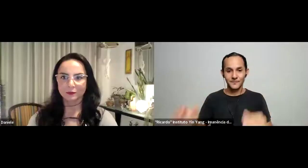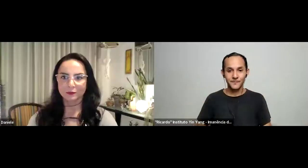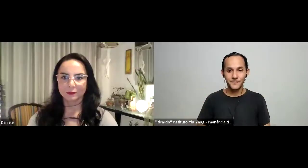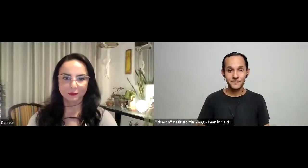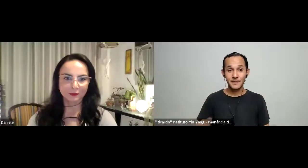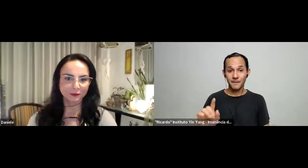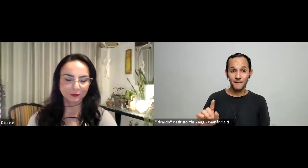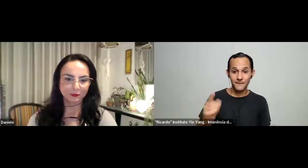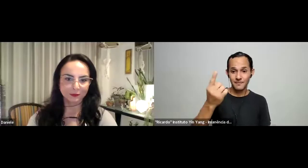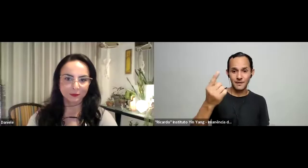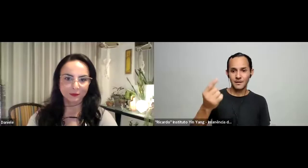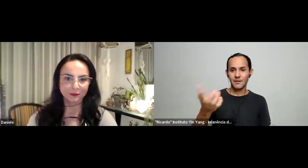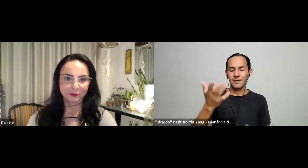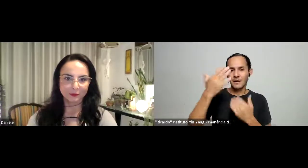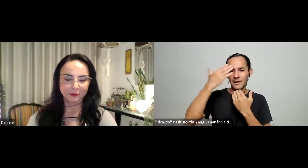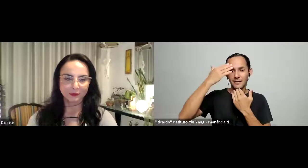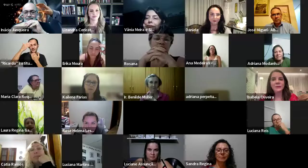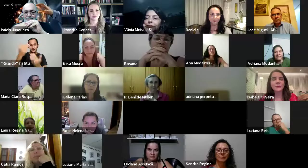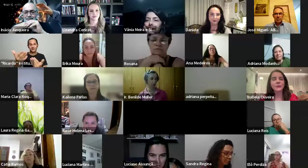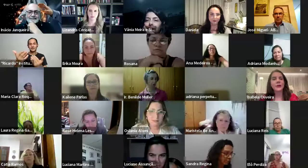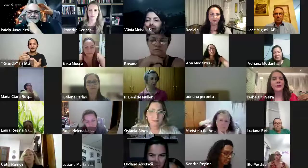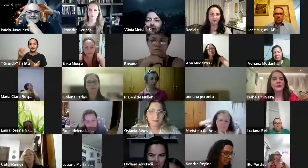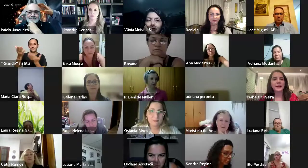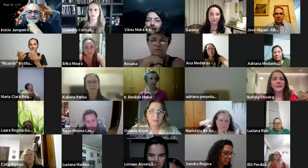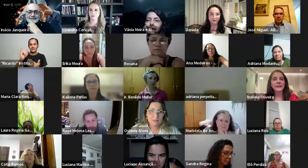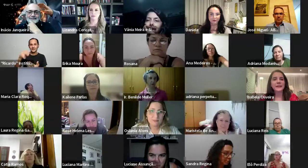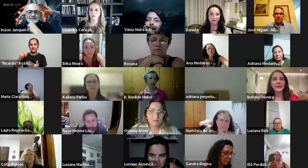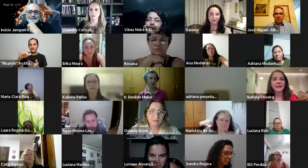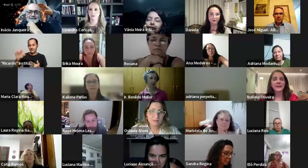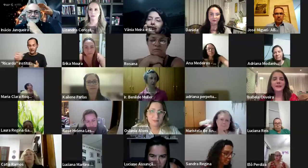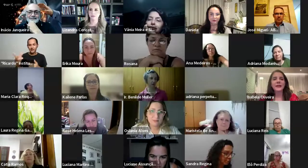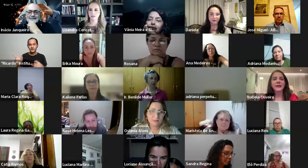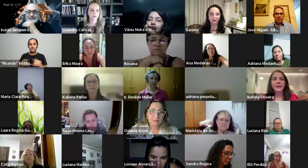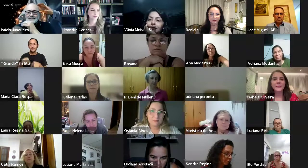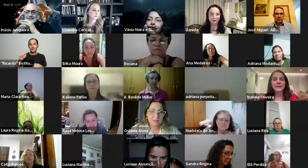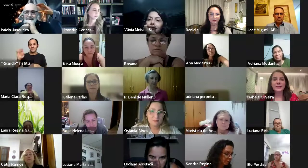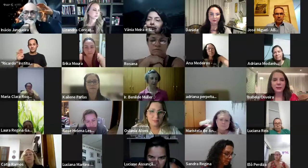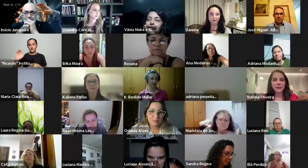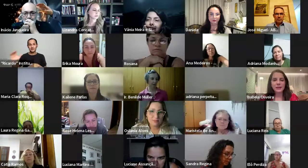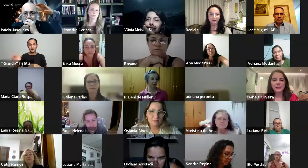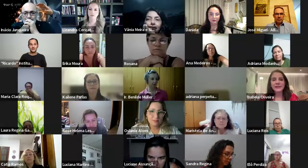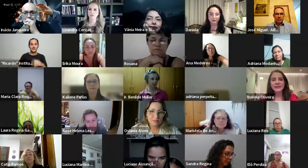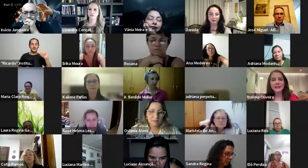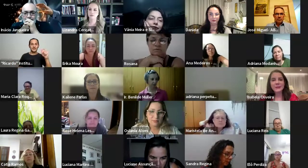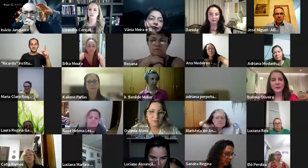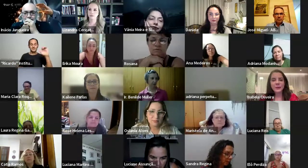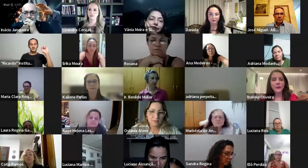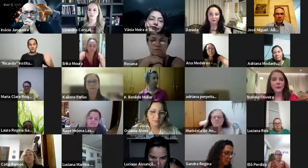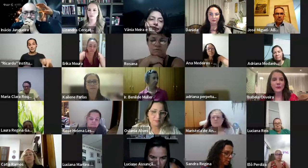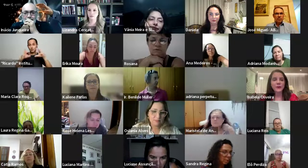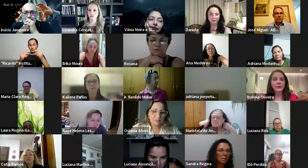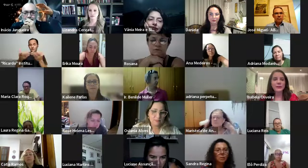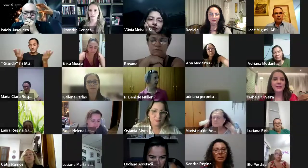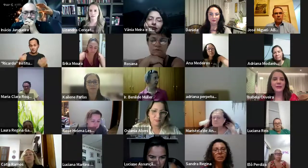primeiro lugar, muito agradecida, Inácio, né, ABC, Cabicinho, todos aqui presentes